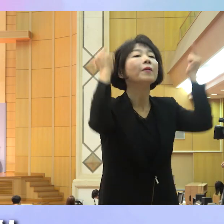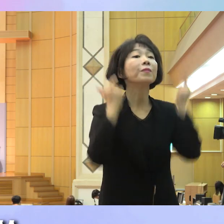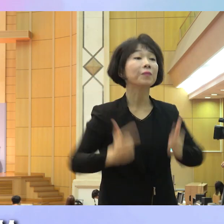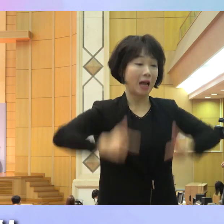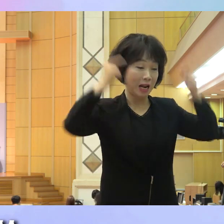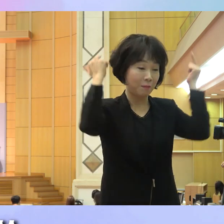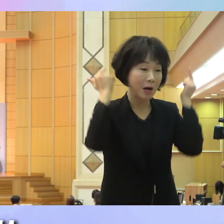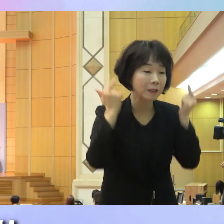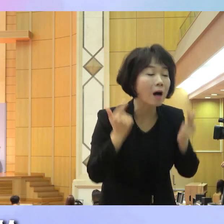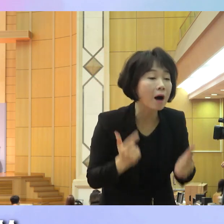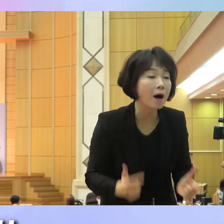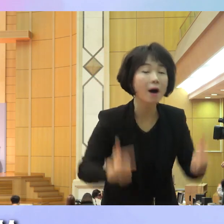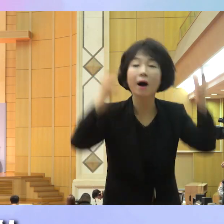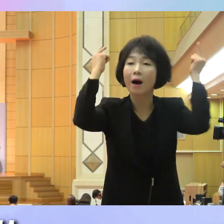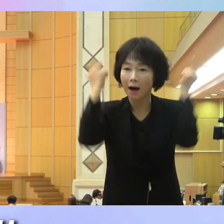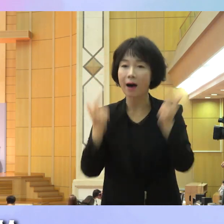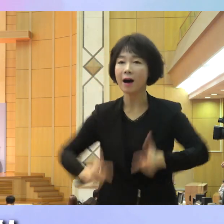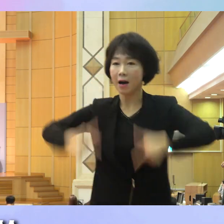않겠네.